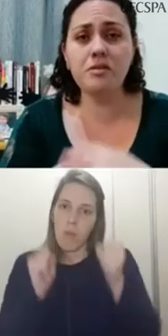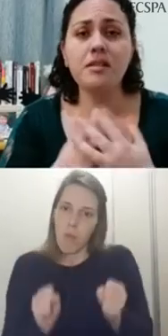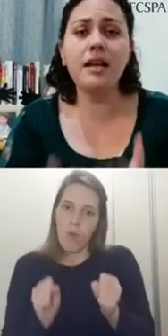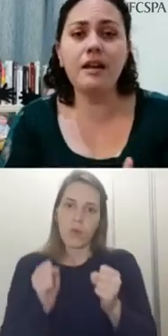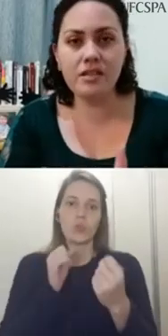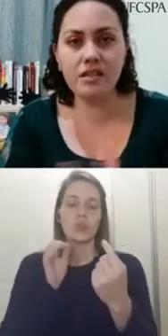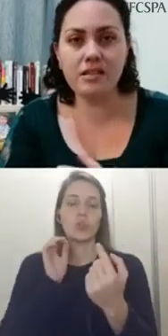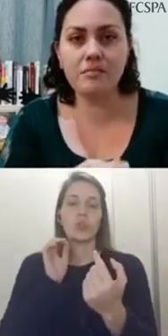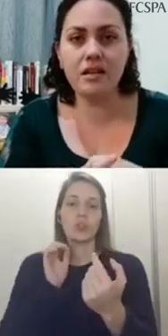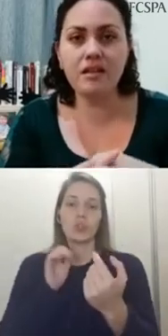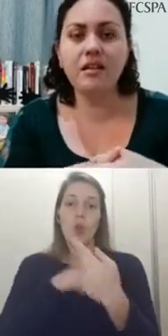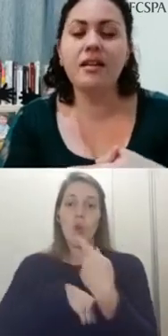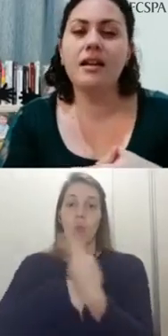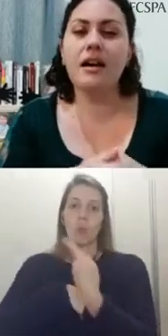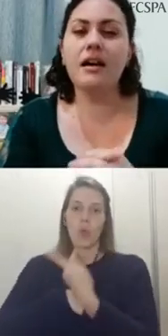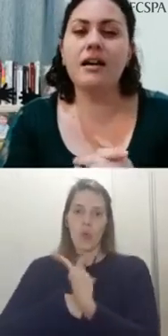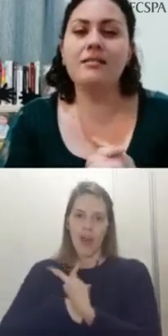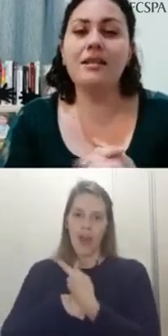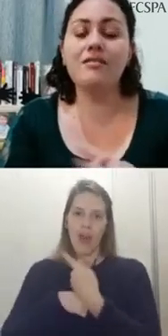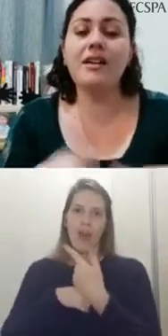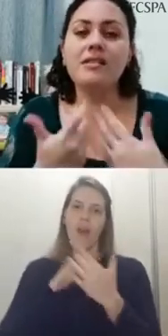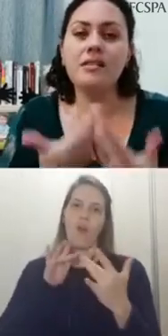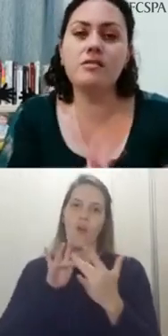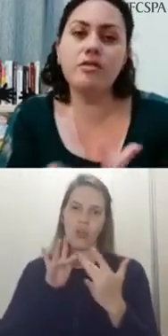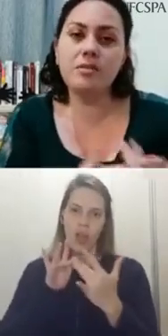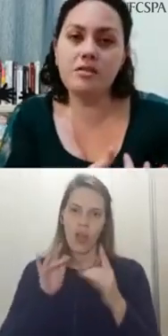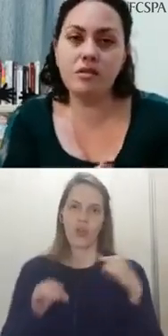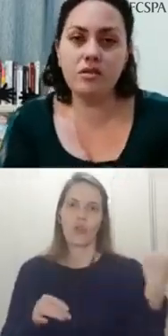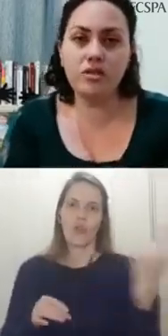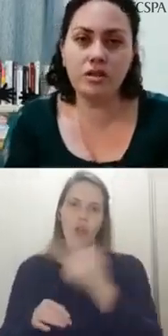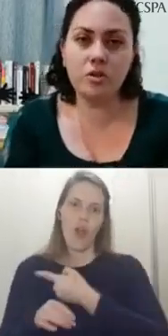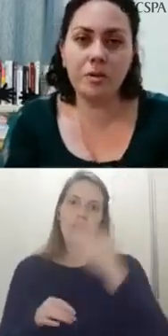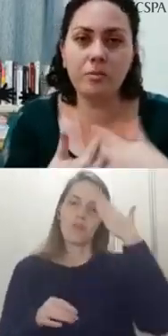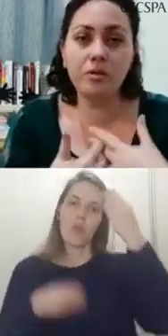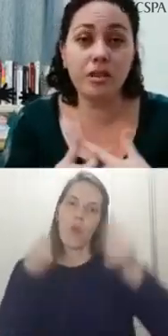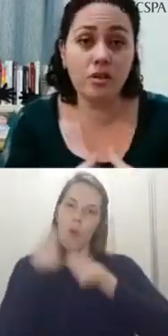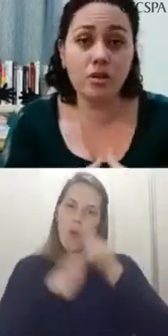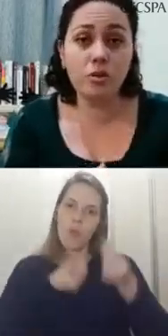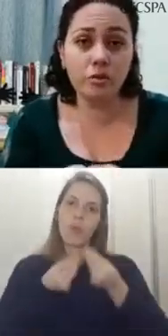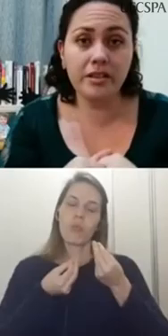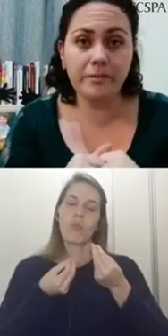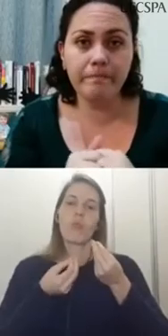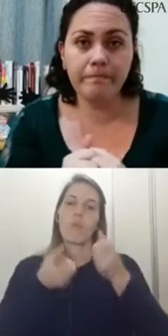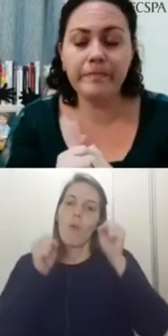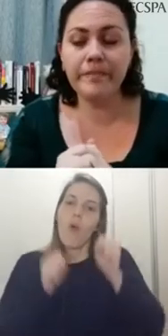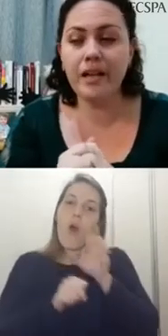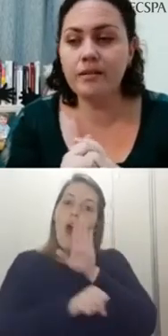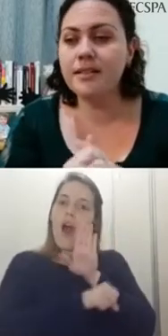pode auxiliar vocês também a levar essas informações adiante para a comunidade